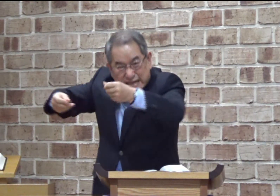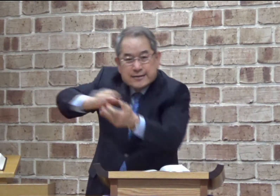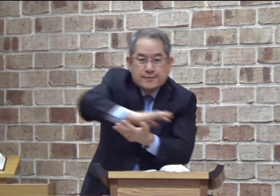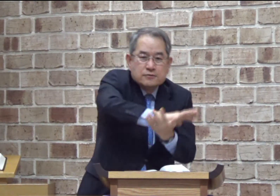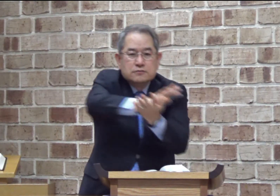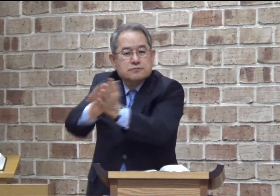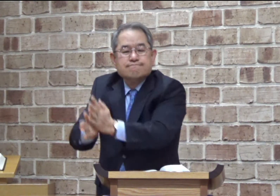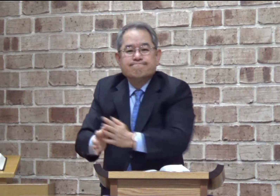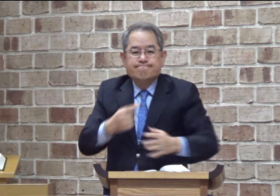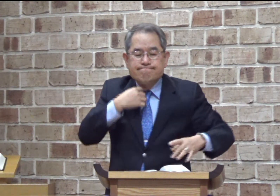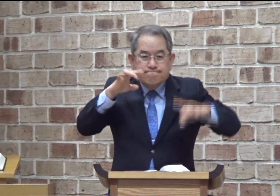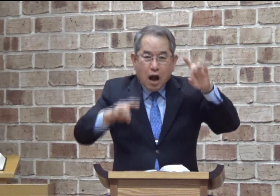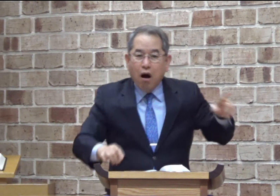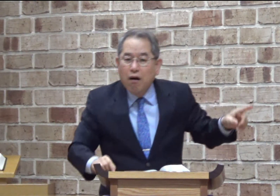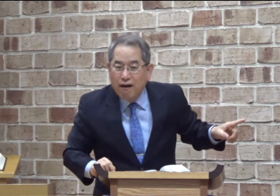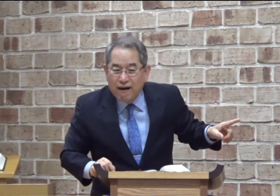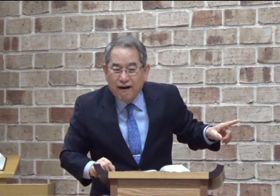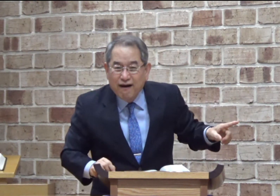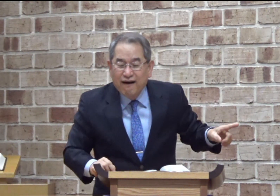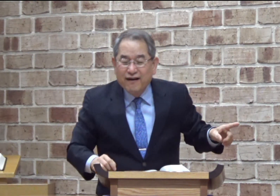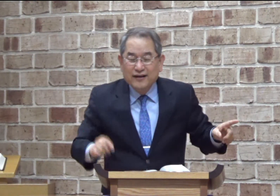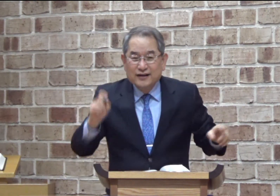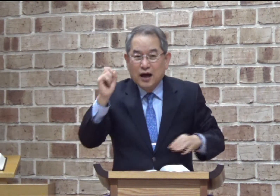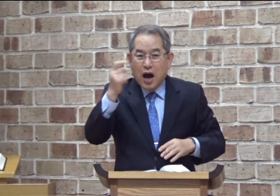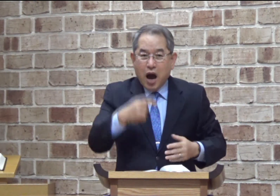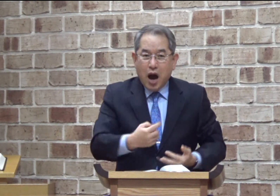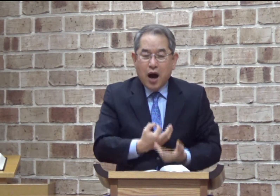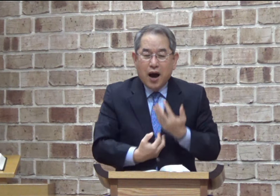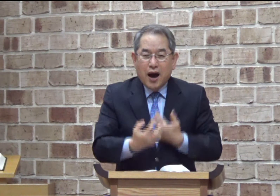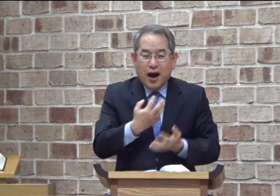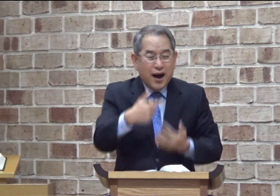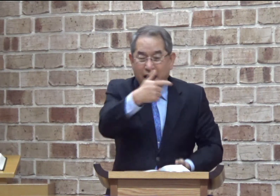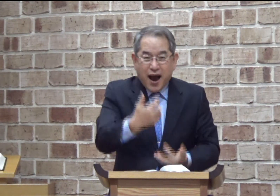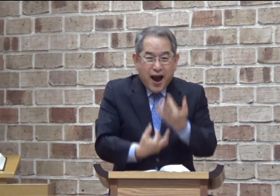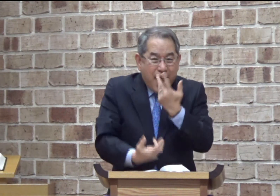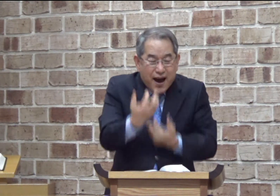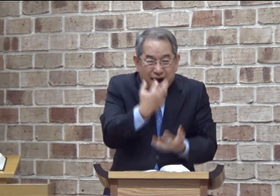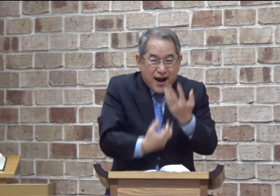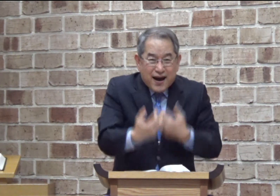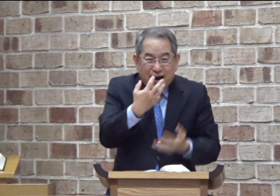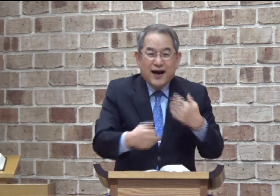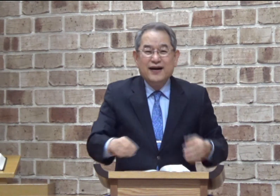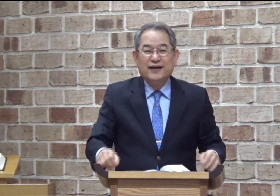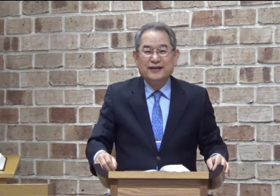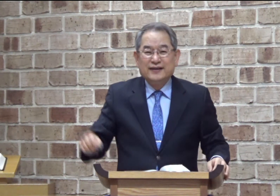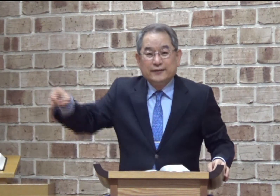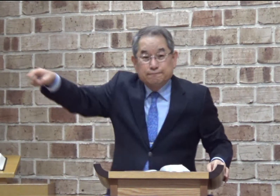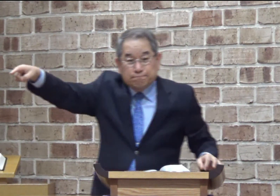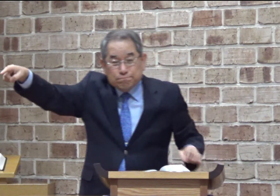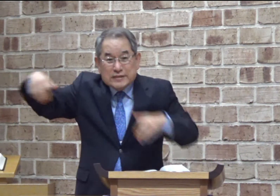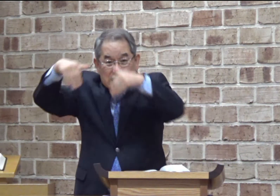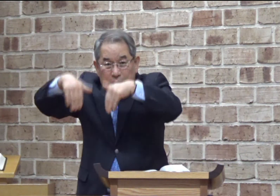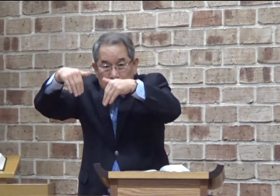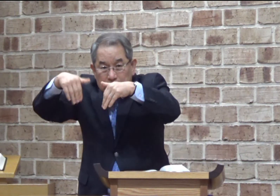준비하고 400명의 부하들을 데리고 그 나발의 집을 쳐들어가자고